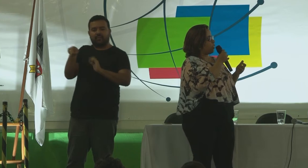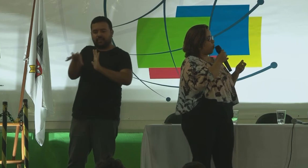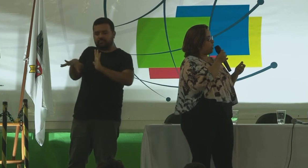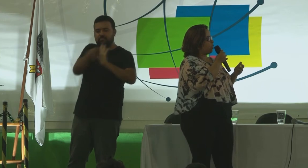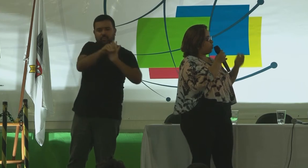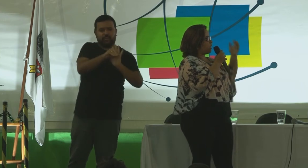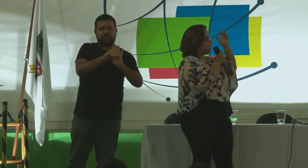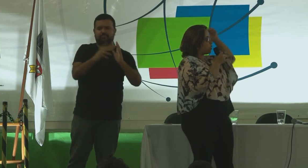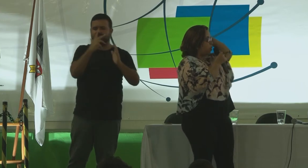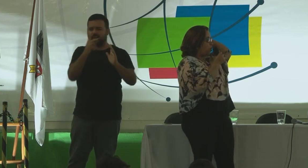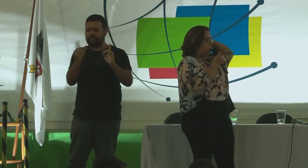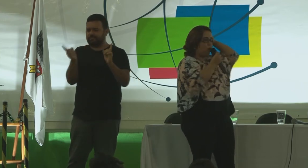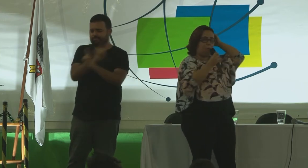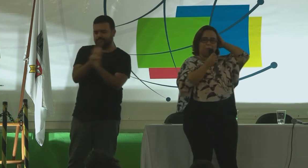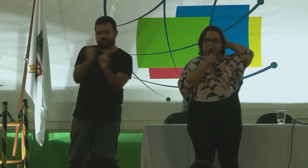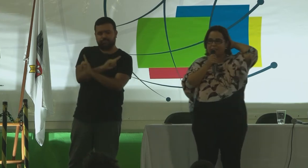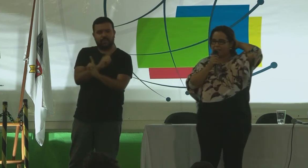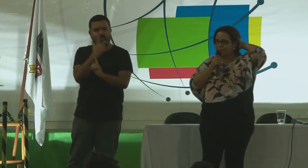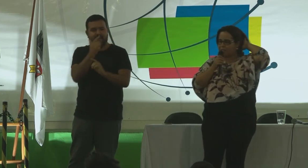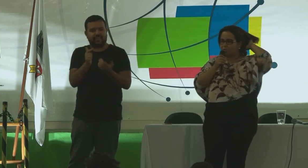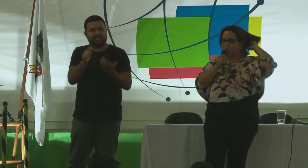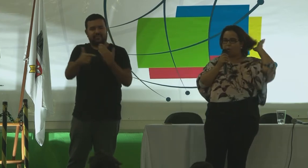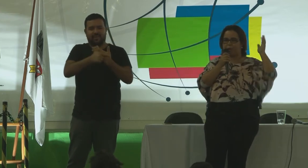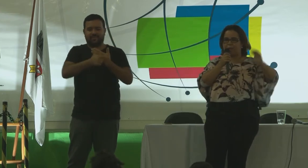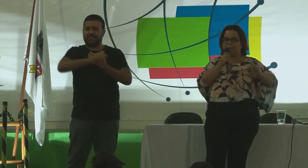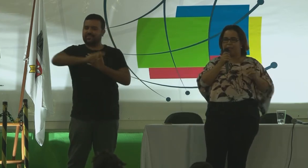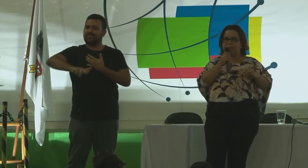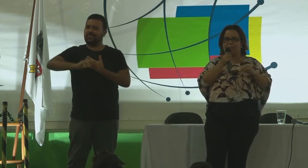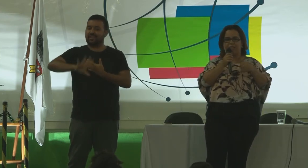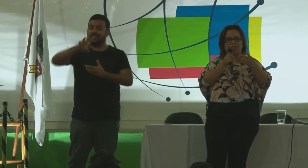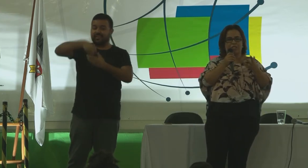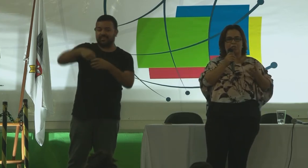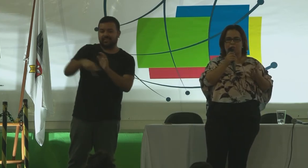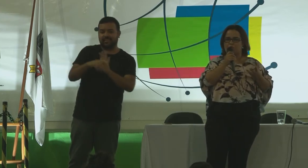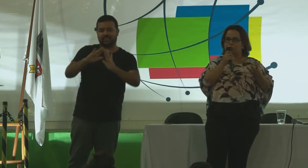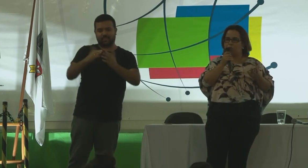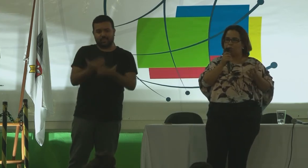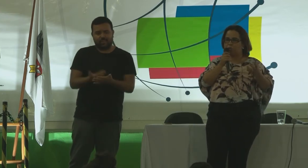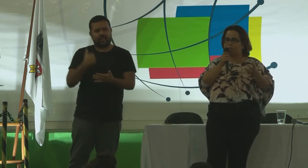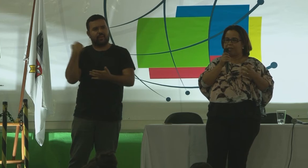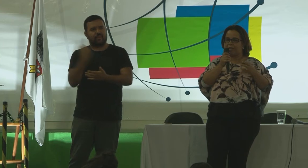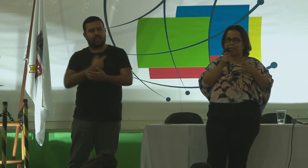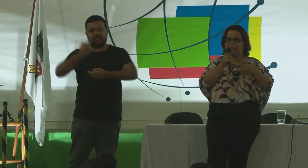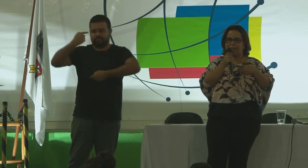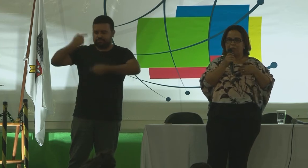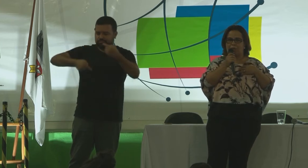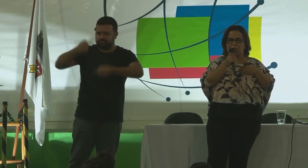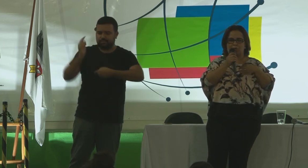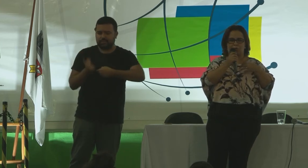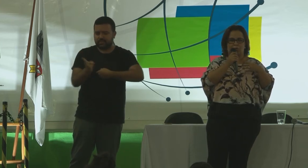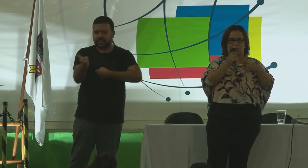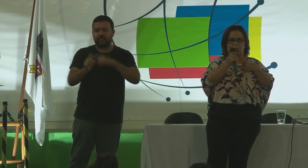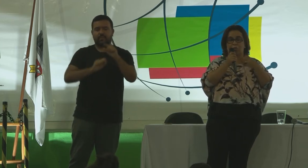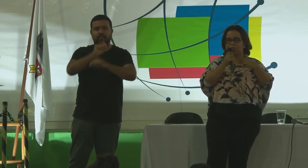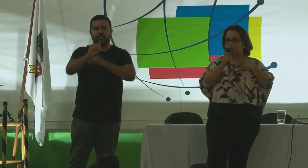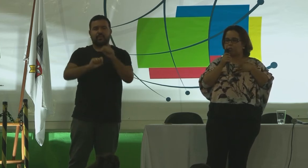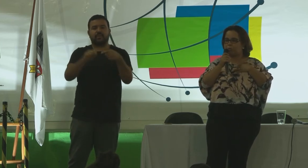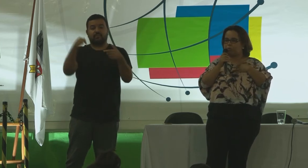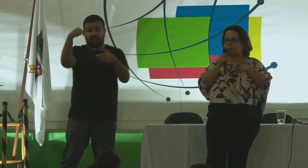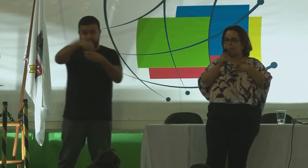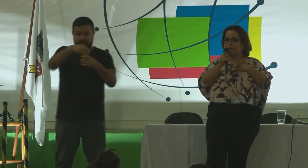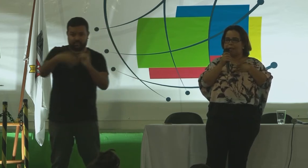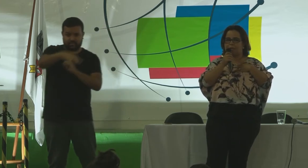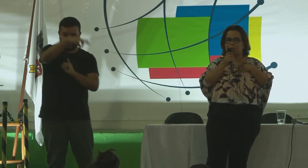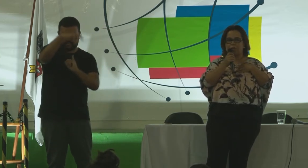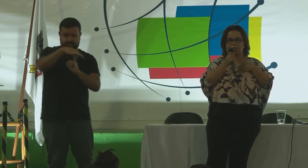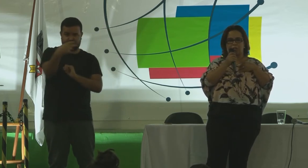habilidades socialmente importantes como matéria da escola. A gente tem discutido muito que no